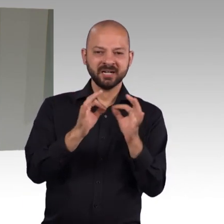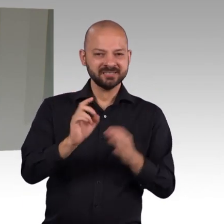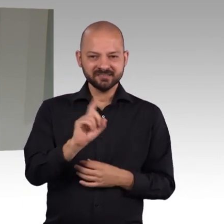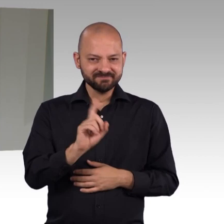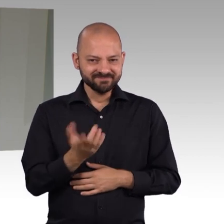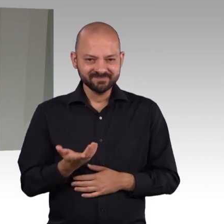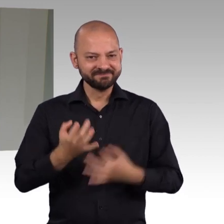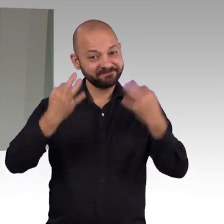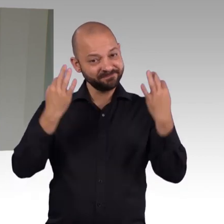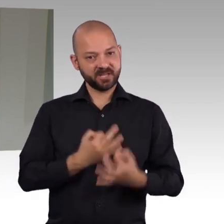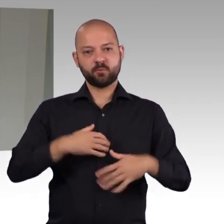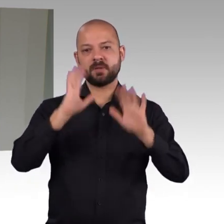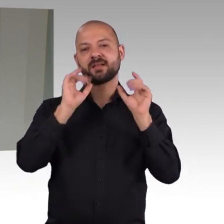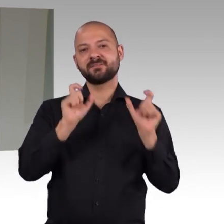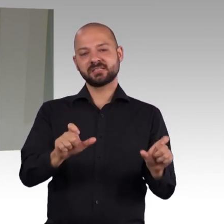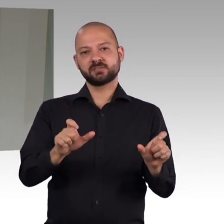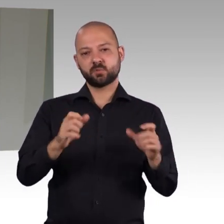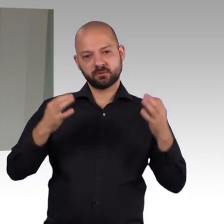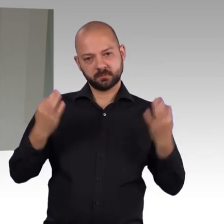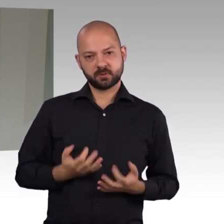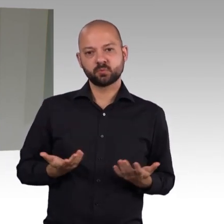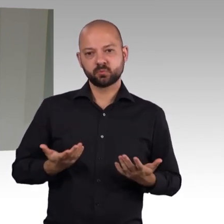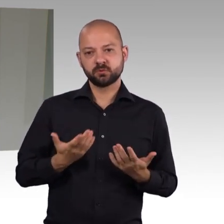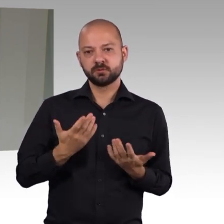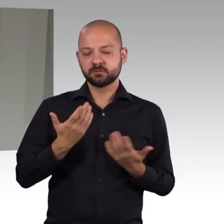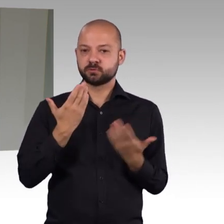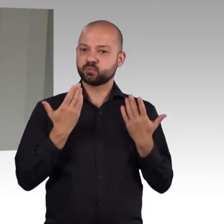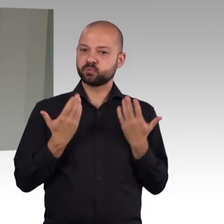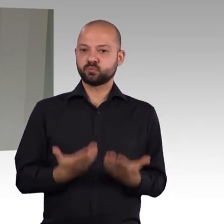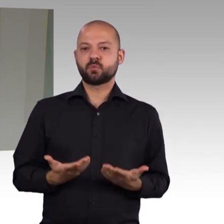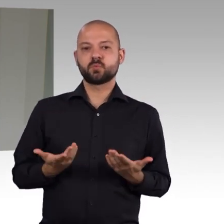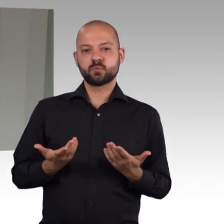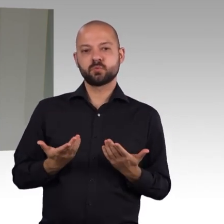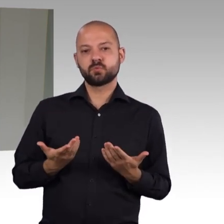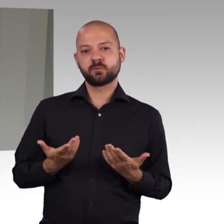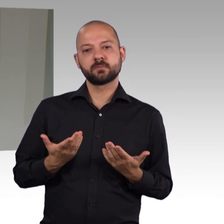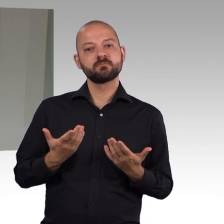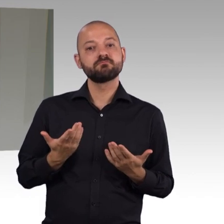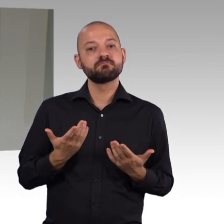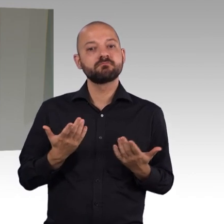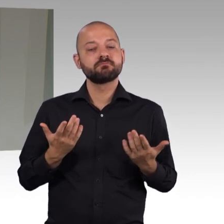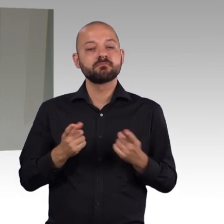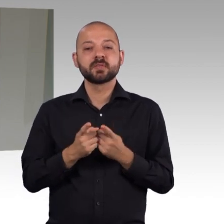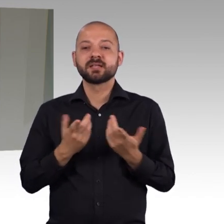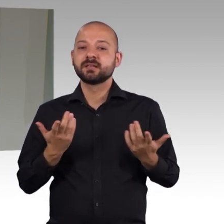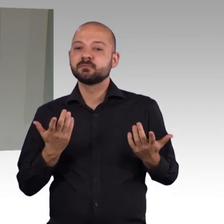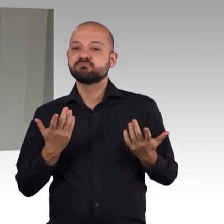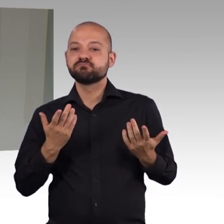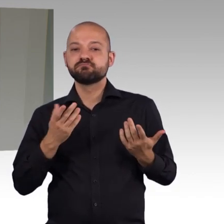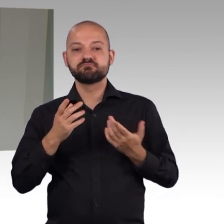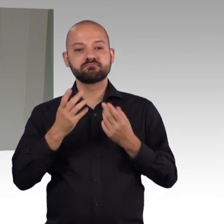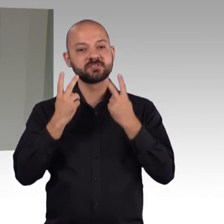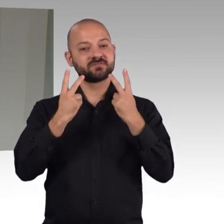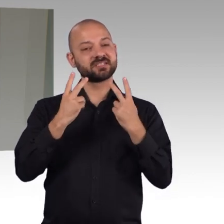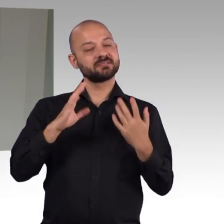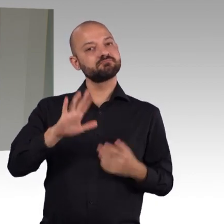aufgelegt, in dem sie Punkt für Punkt begründet hat, was sie für die Erfüllung ihrer Aufgaben braucht. Und alle heute hier